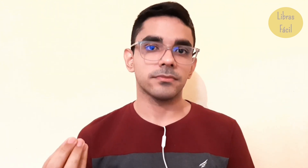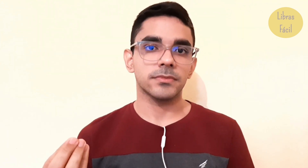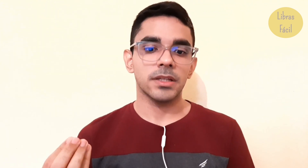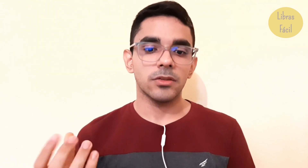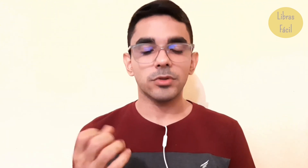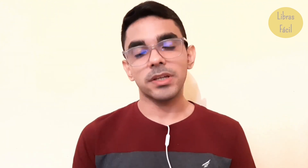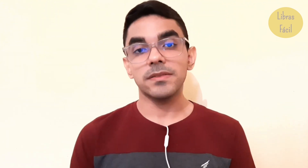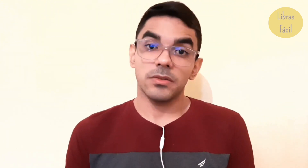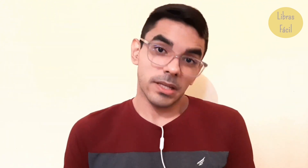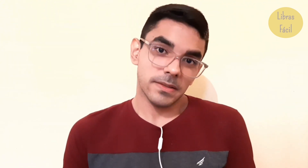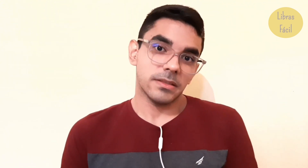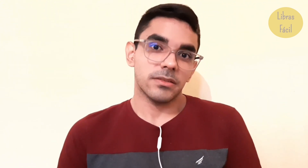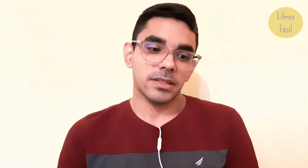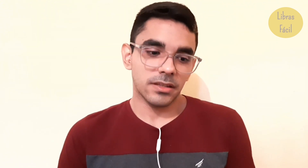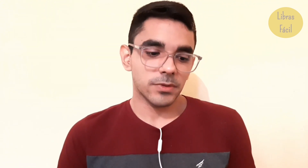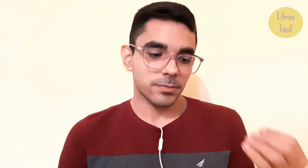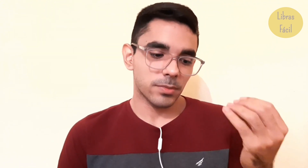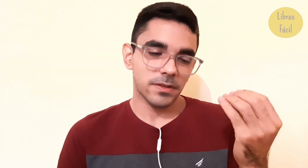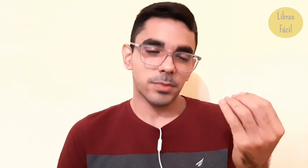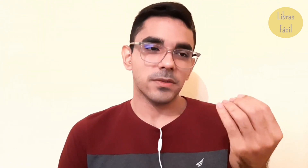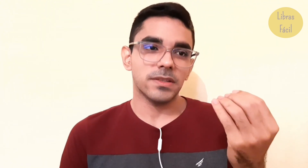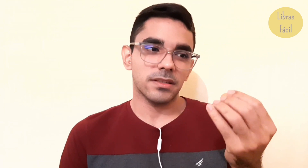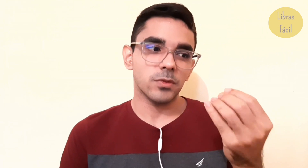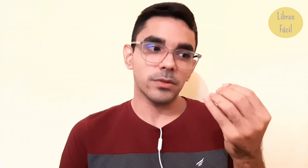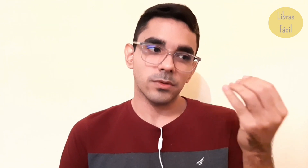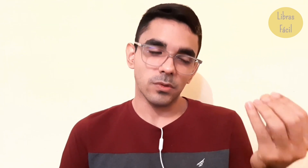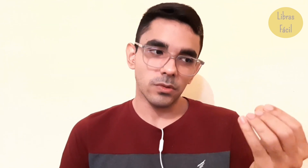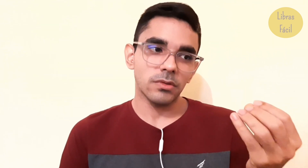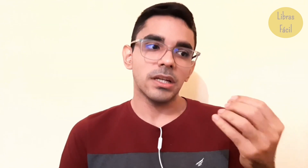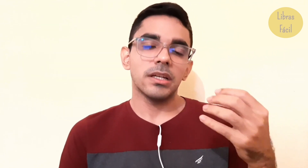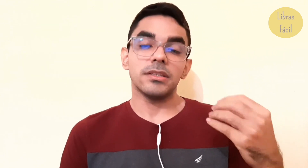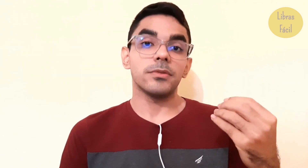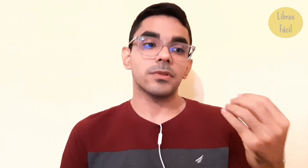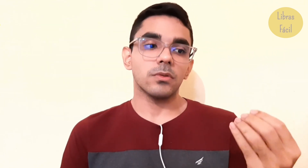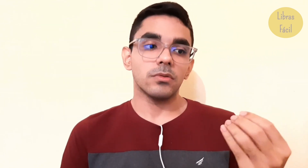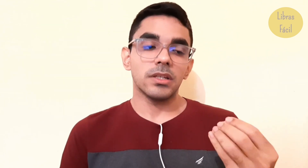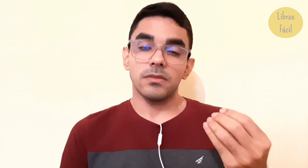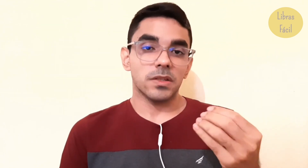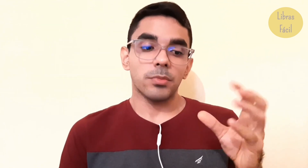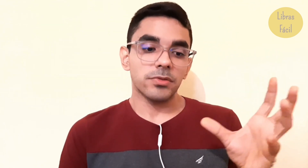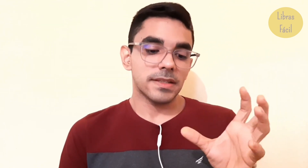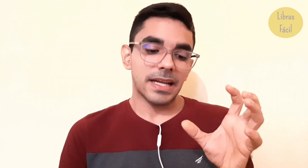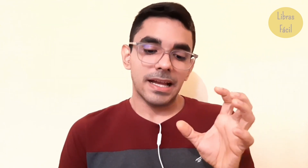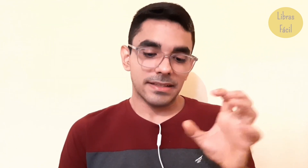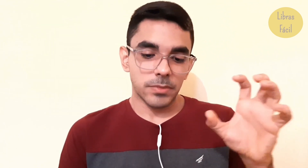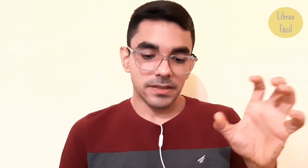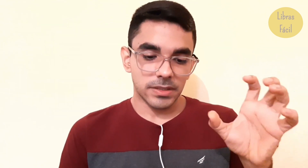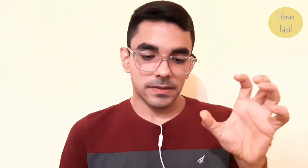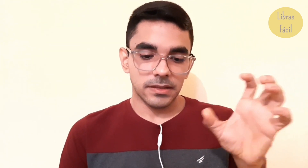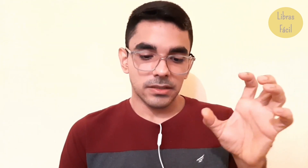No português já não é assim, né? Nós já temos as próprias expressões, já temos o eu sou e eu estou. E você não pode utilizar as mesmas